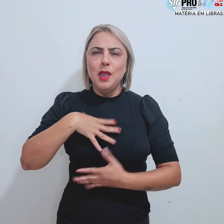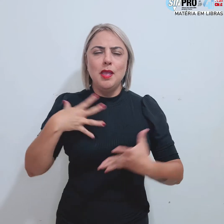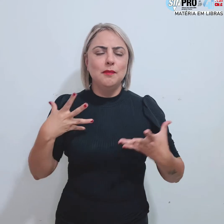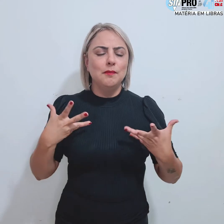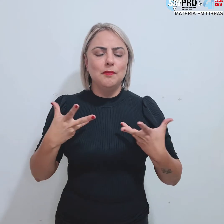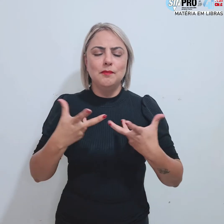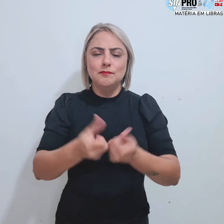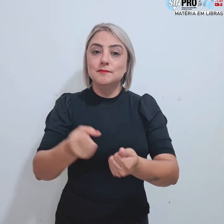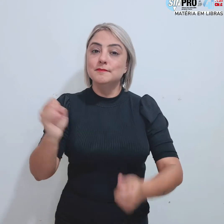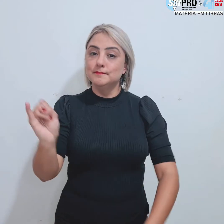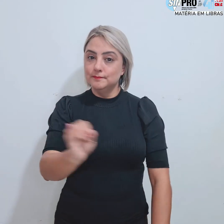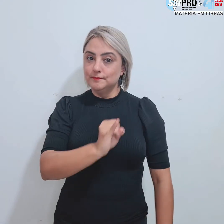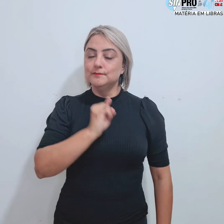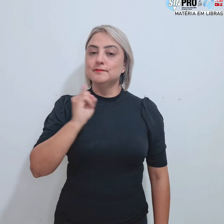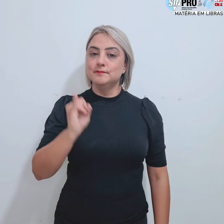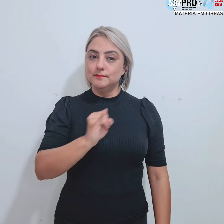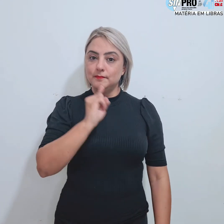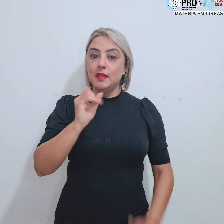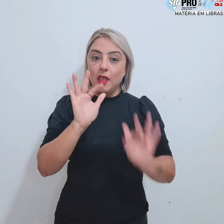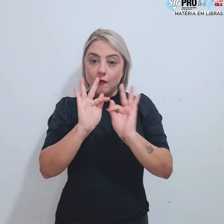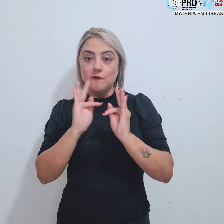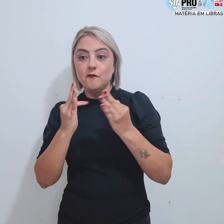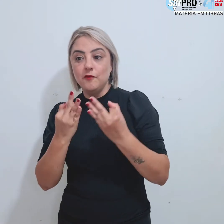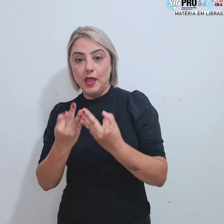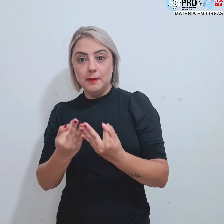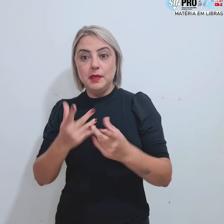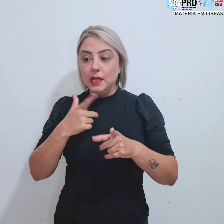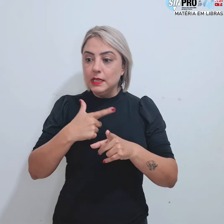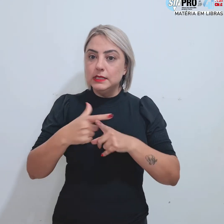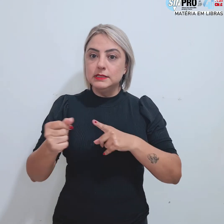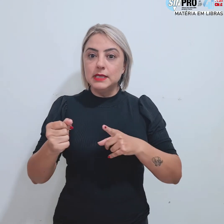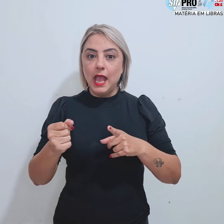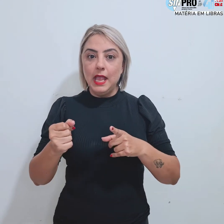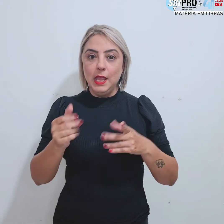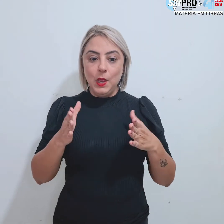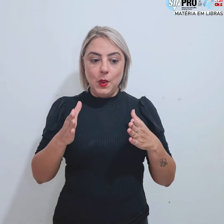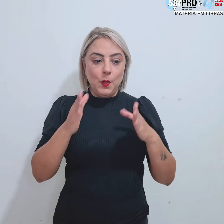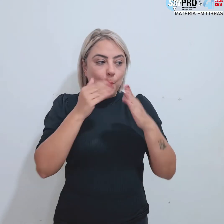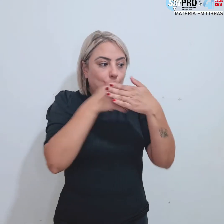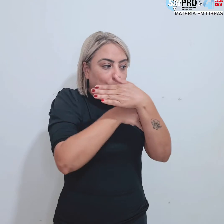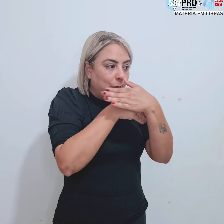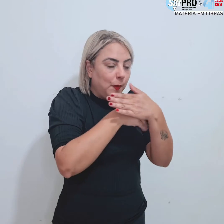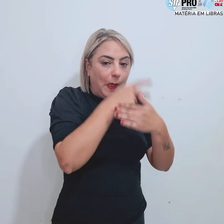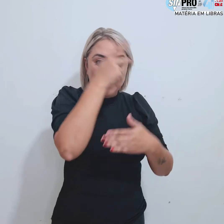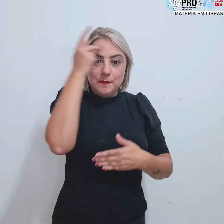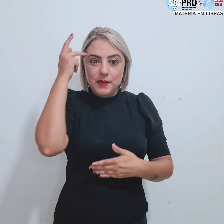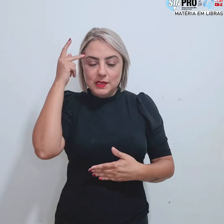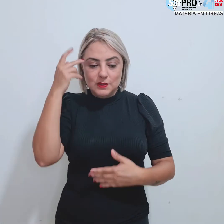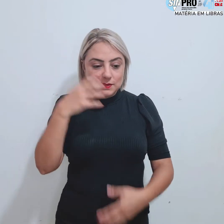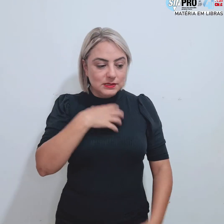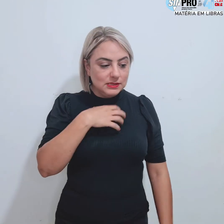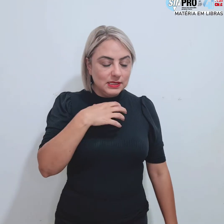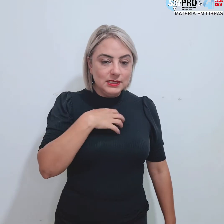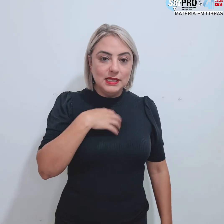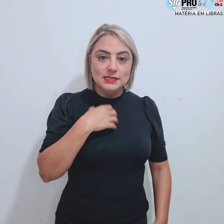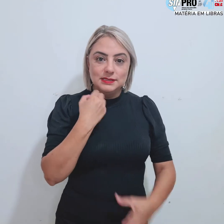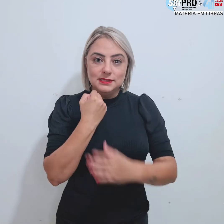extremamente relevantes. Famílias saíram do armário. Pessoas se sentiram